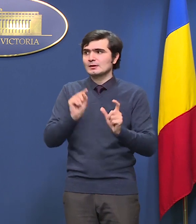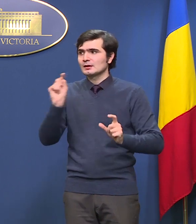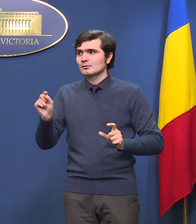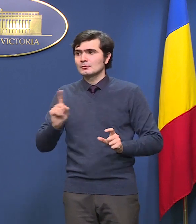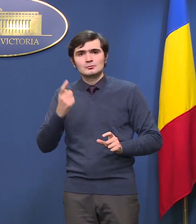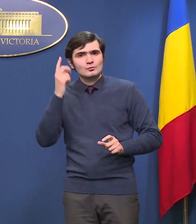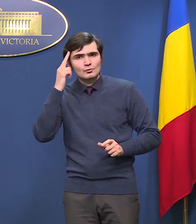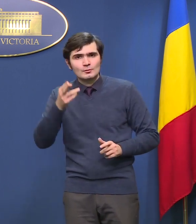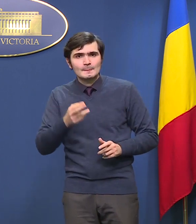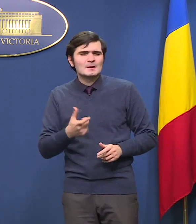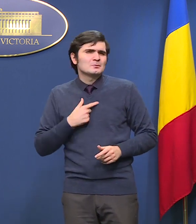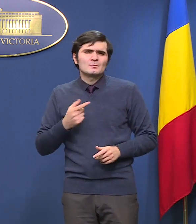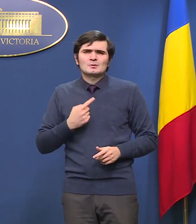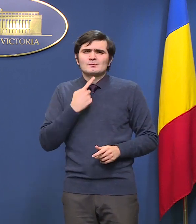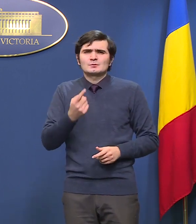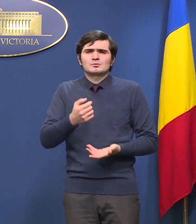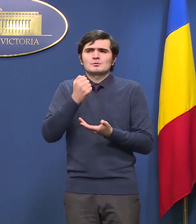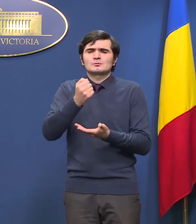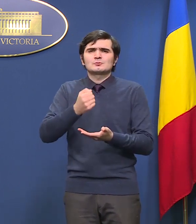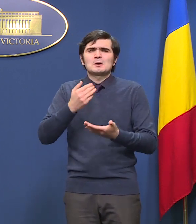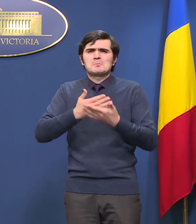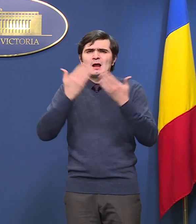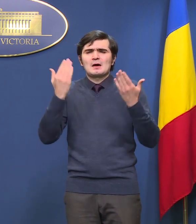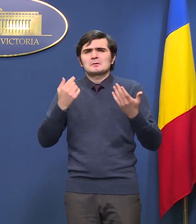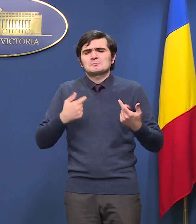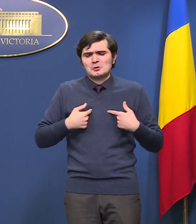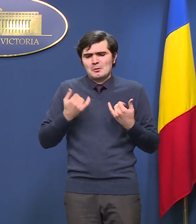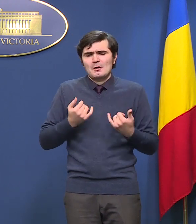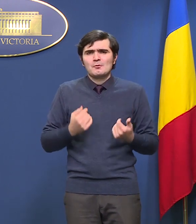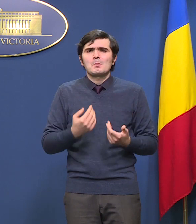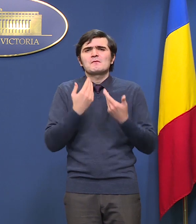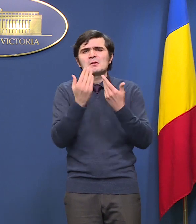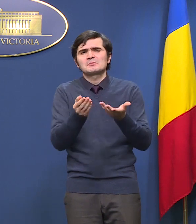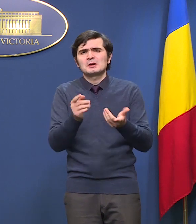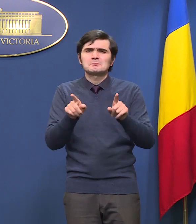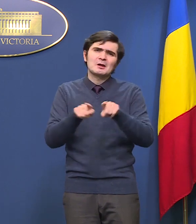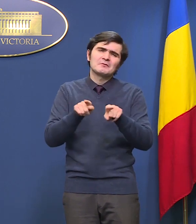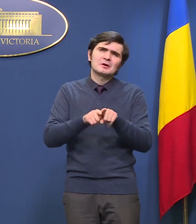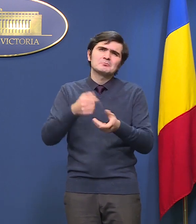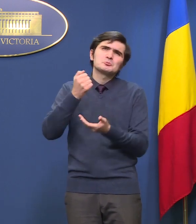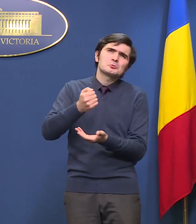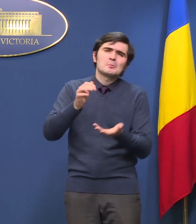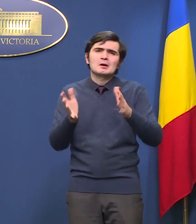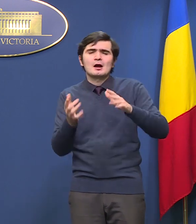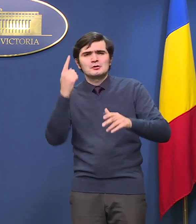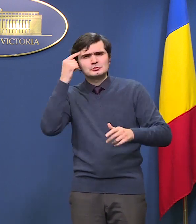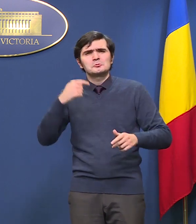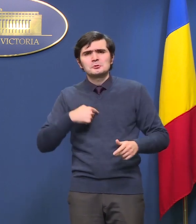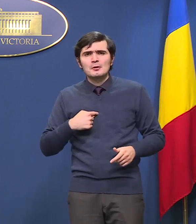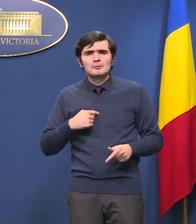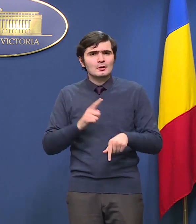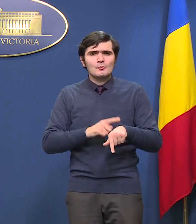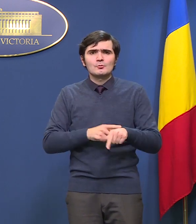proiect? Nu vă pot preciza o sumă certă. V-am dat ce sume care știu eu că sunt în momentul de